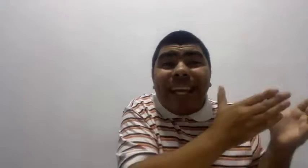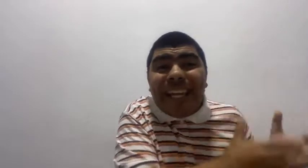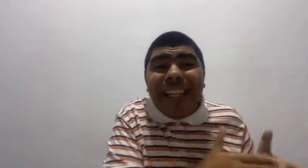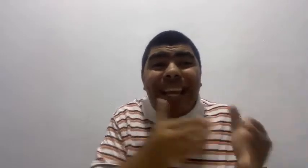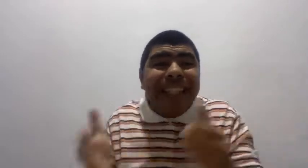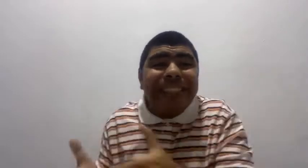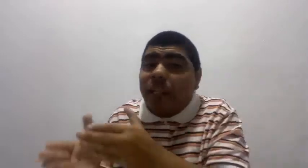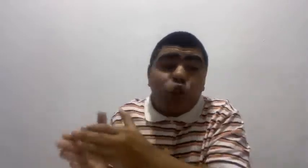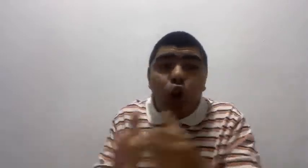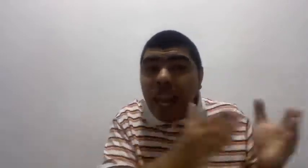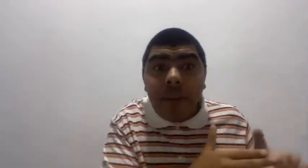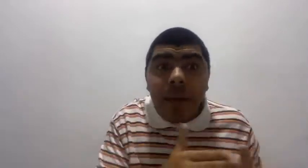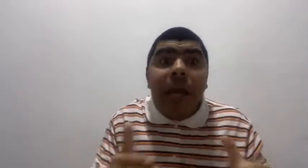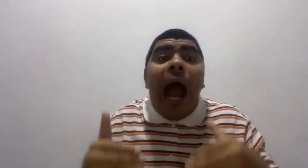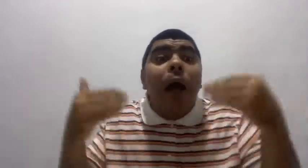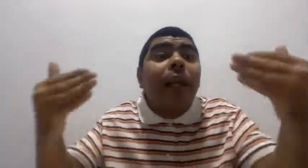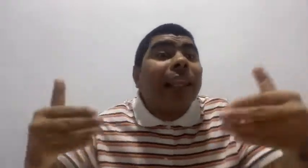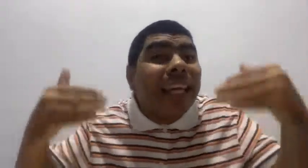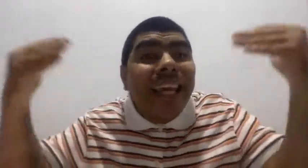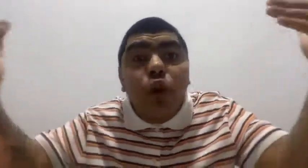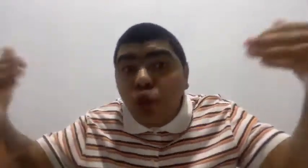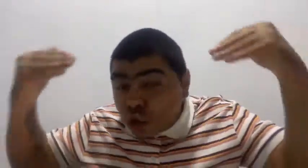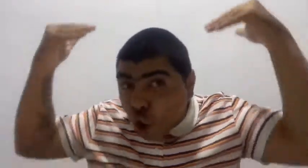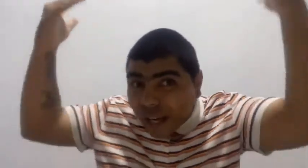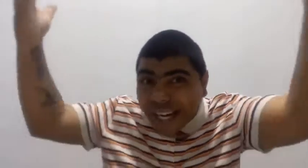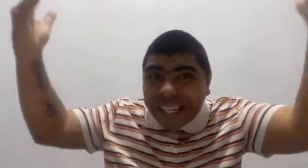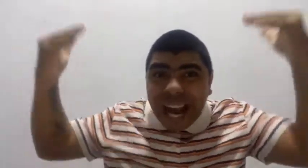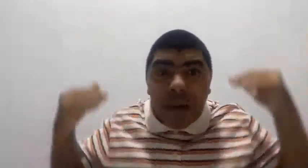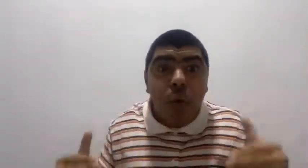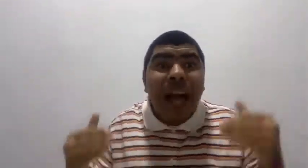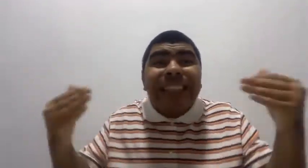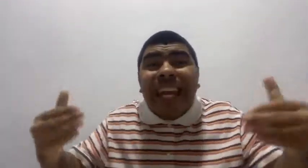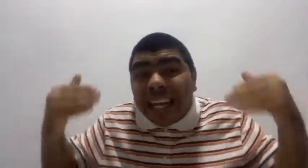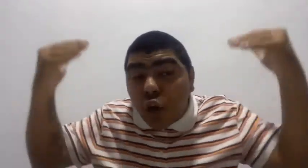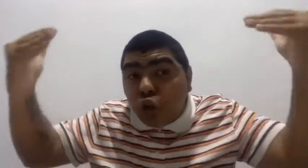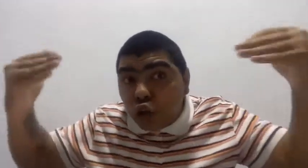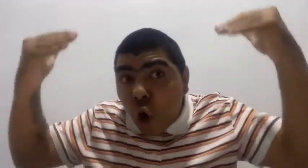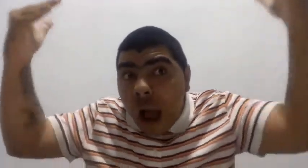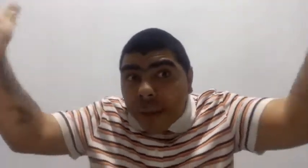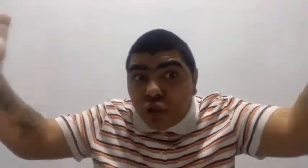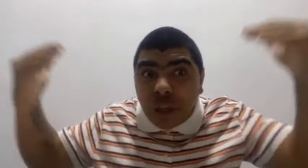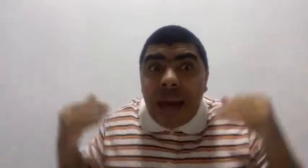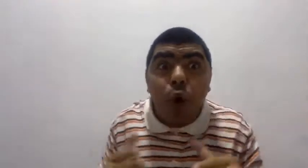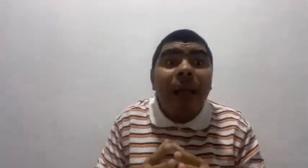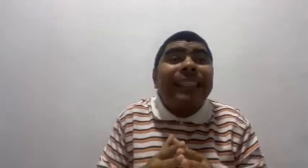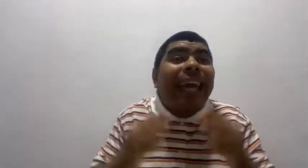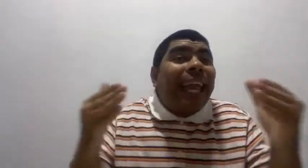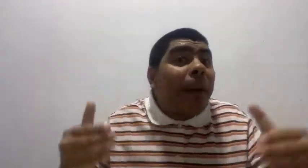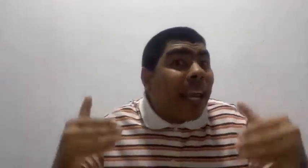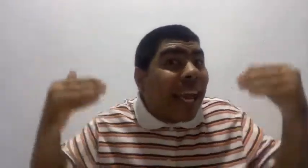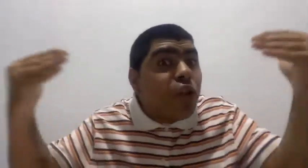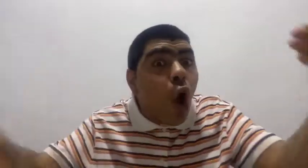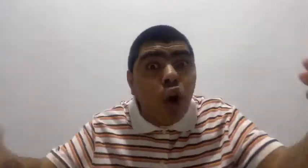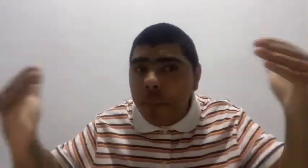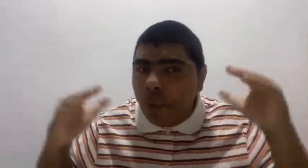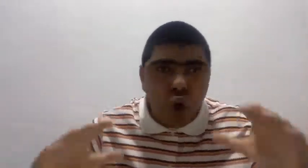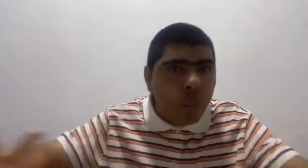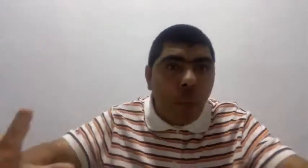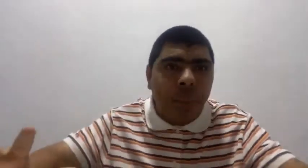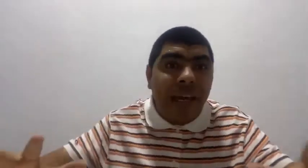en adelante. Toda la Biblia habla de que nosotros crezcamos, de que nosotros avancemos. ¿De qué vale que yo ore pero no prospero?